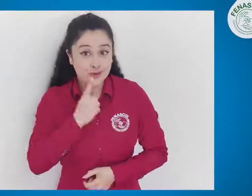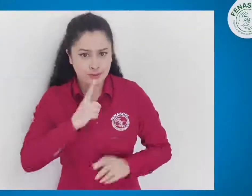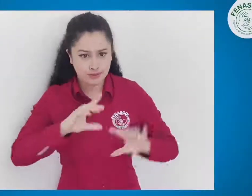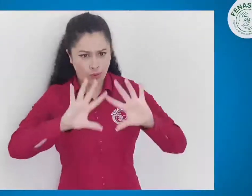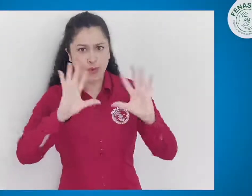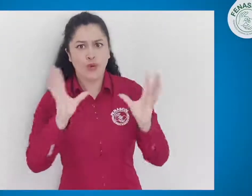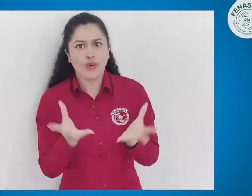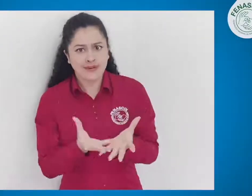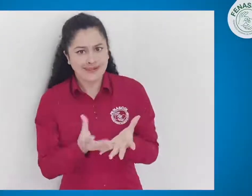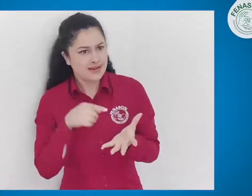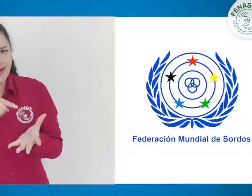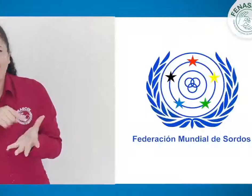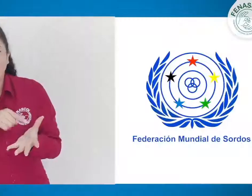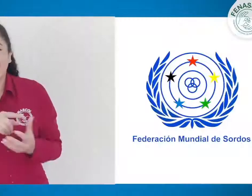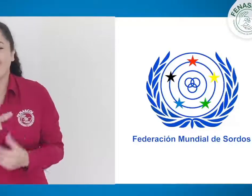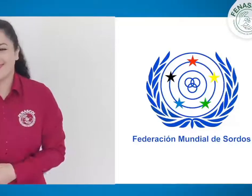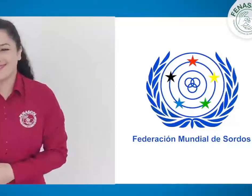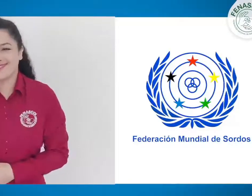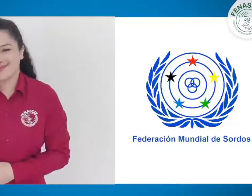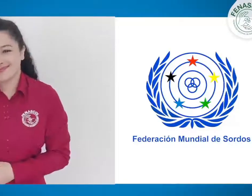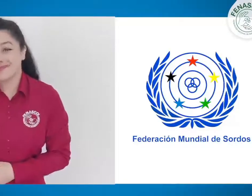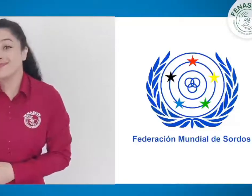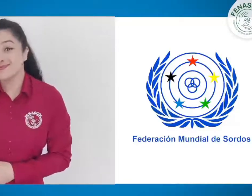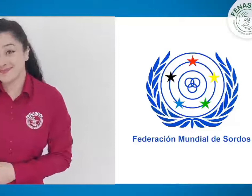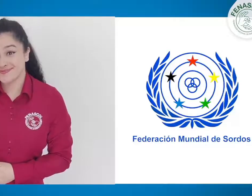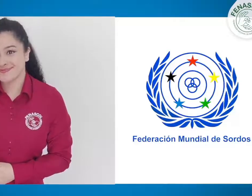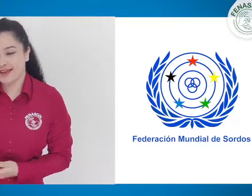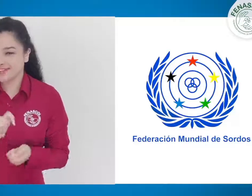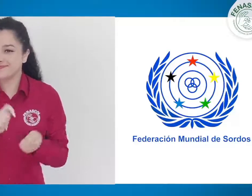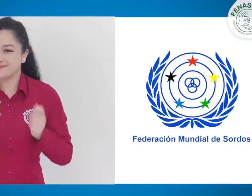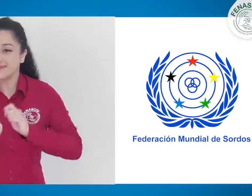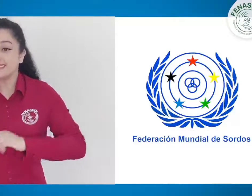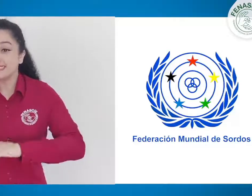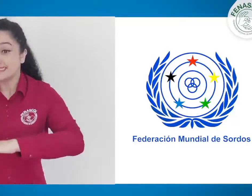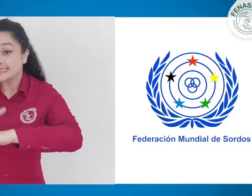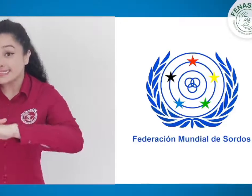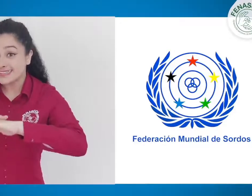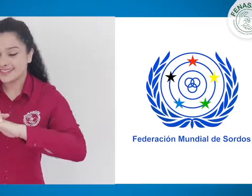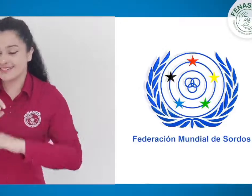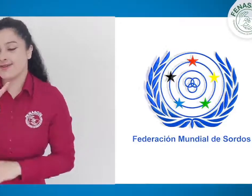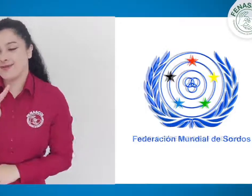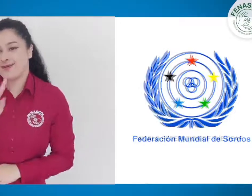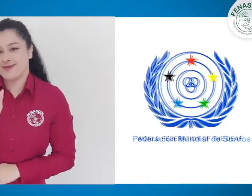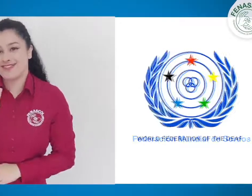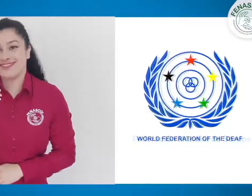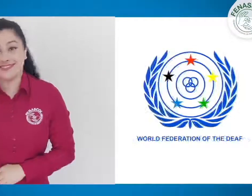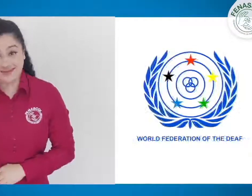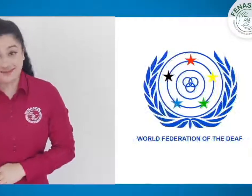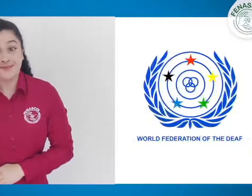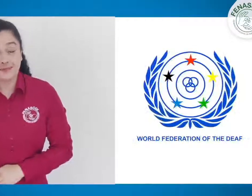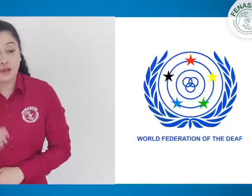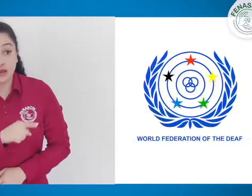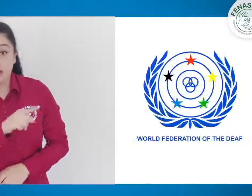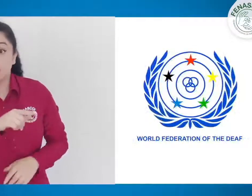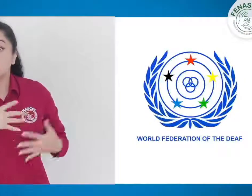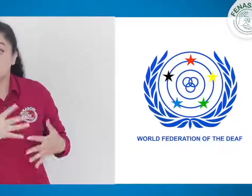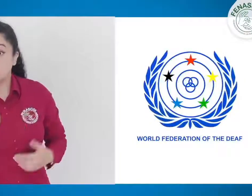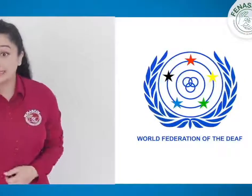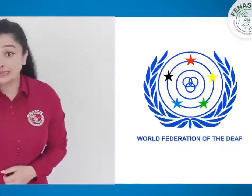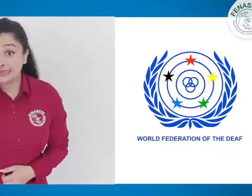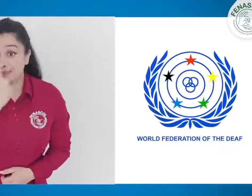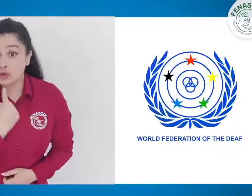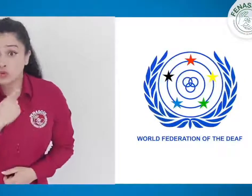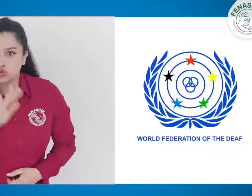y la federación mundial de sordos efe ms sus siglas en inglés w efe